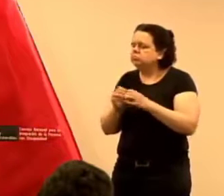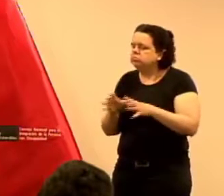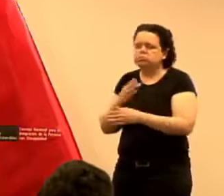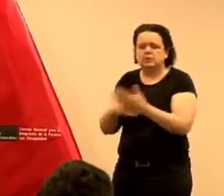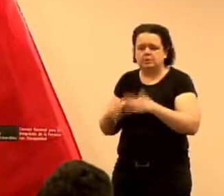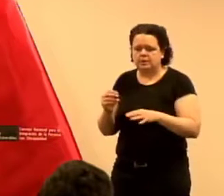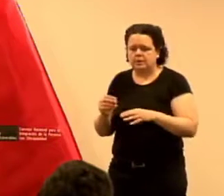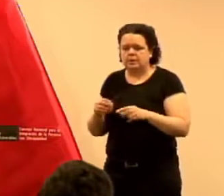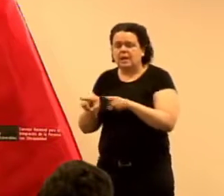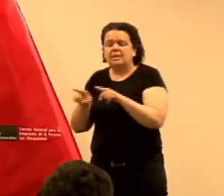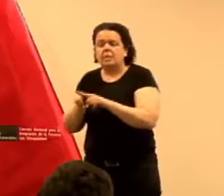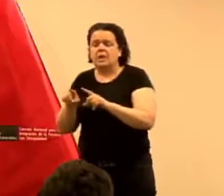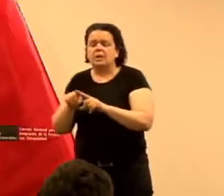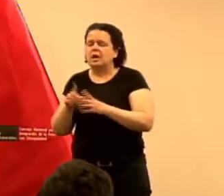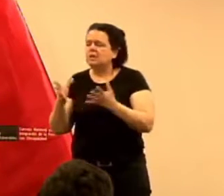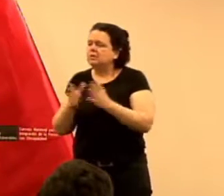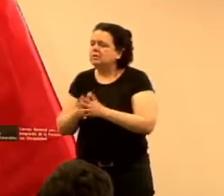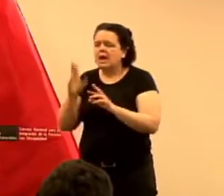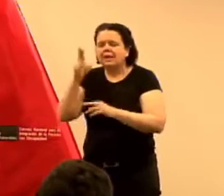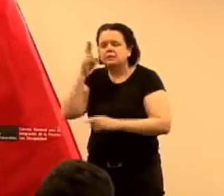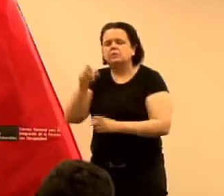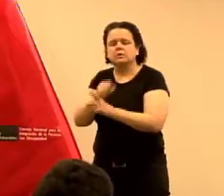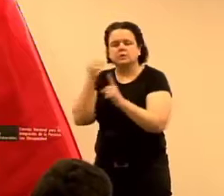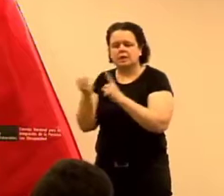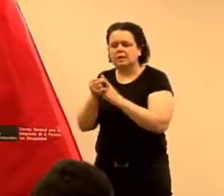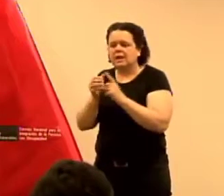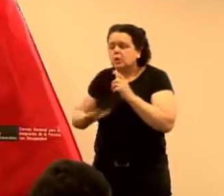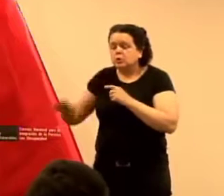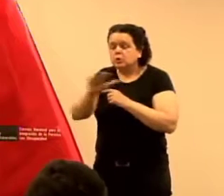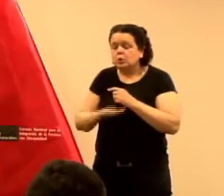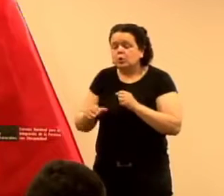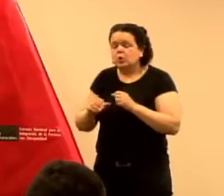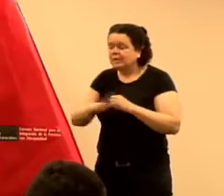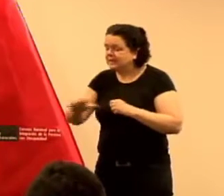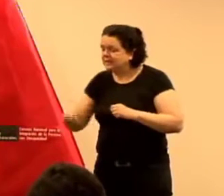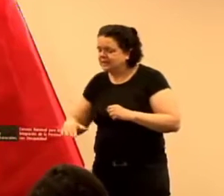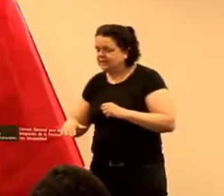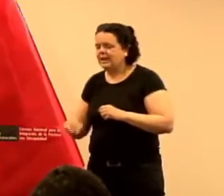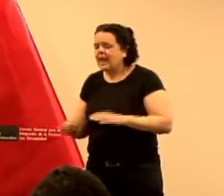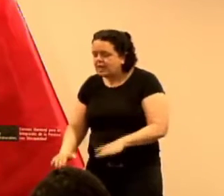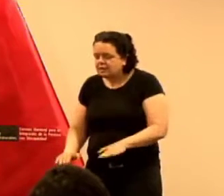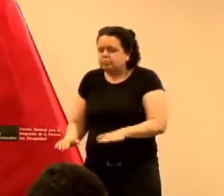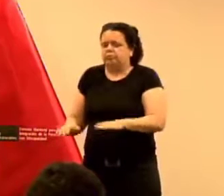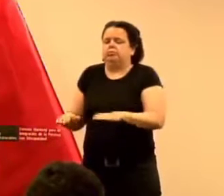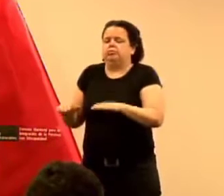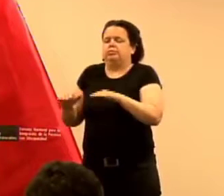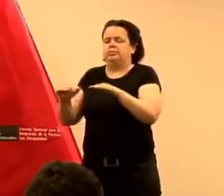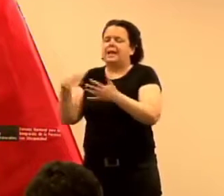También hay una justificación social. Todos los niños, al crecer juntos, a estudiar juntos y